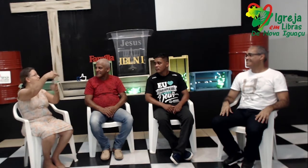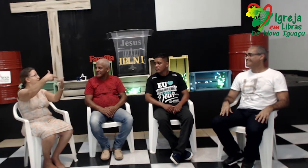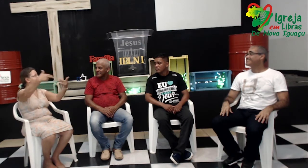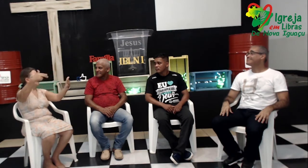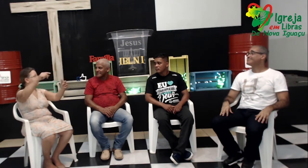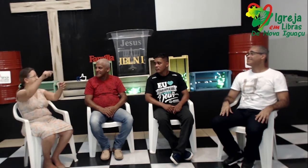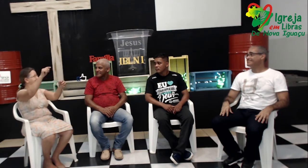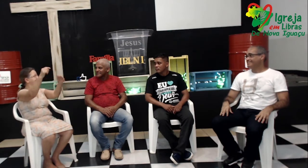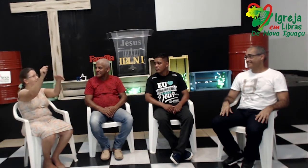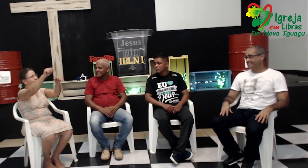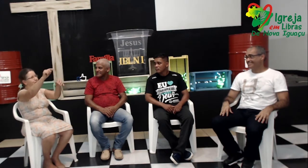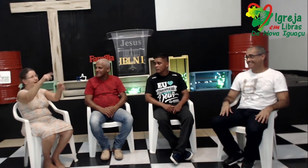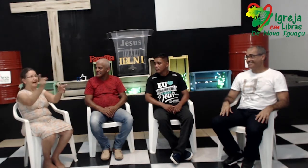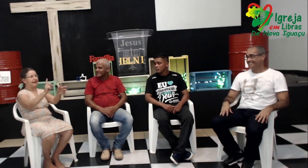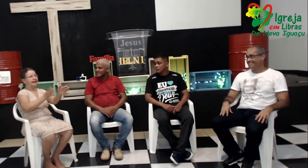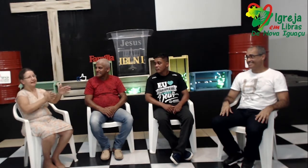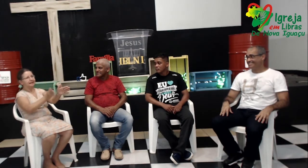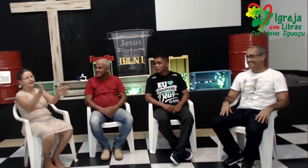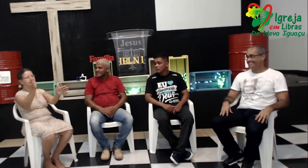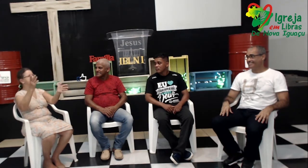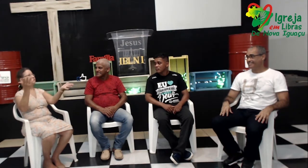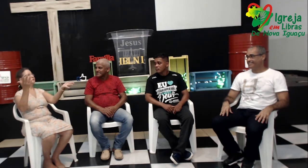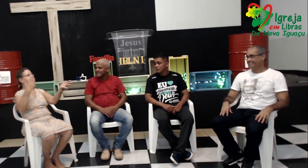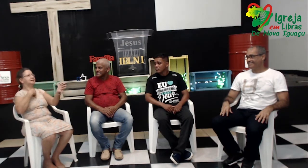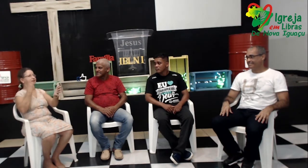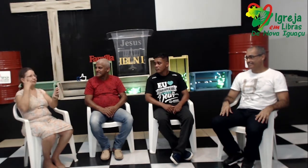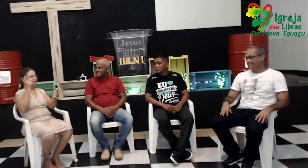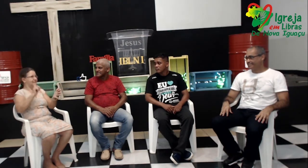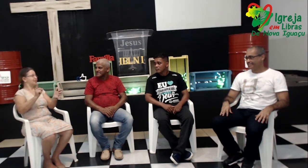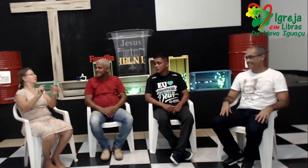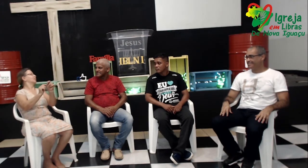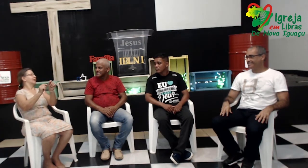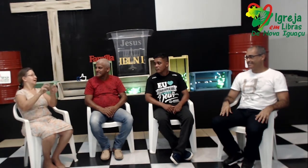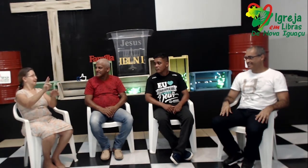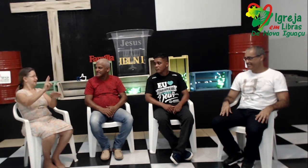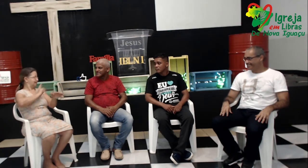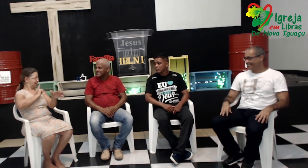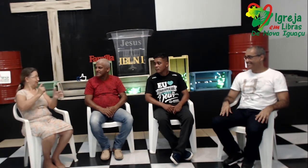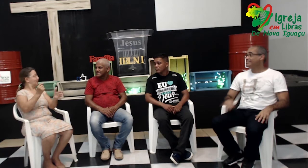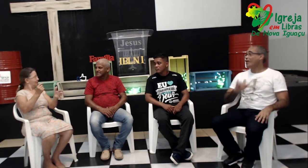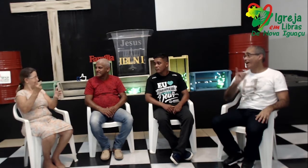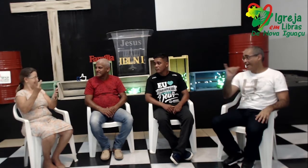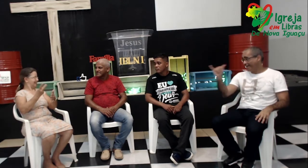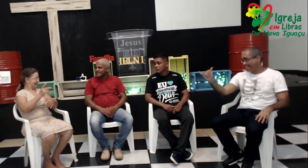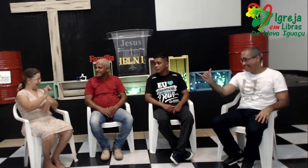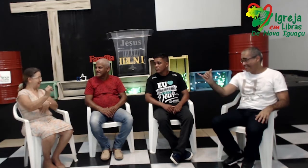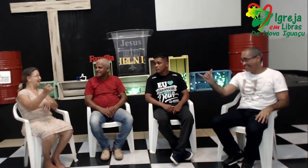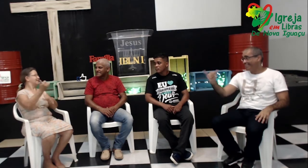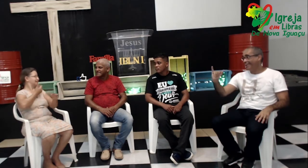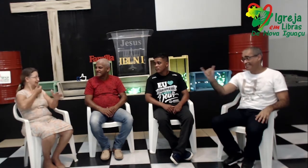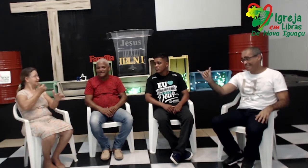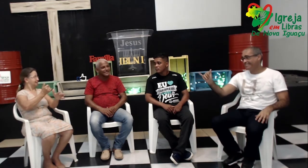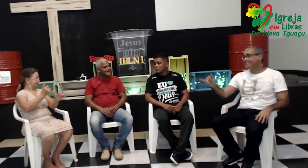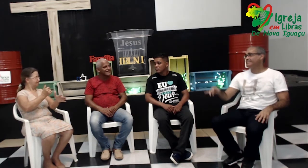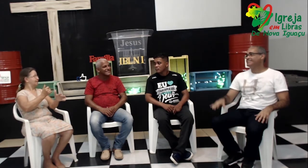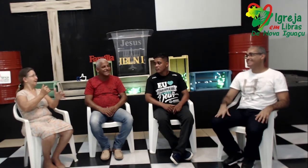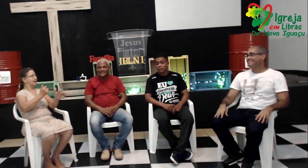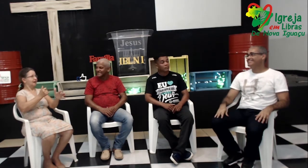e tinha uma obra ali na frente e mandaram desviar. Mas eu não sabia como ia fazer, eles